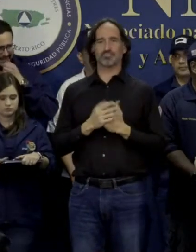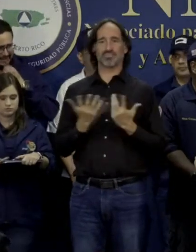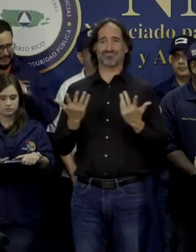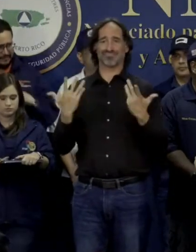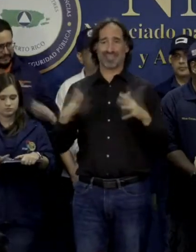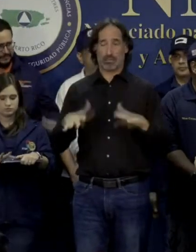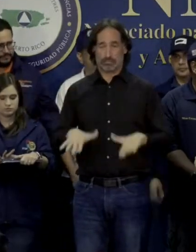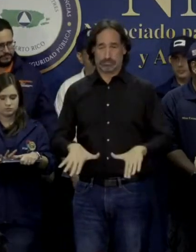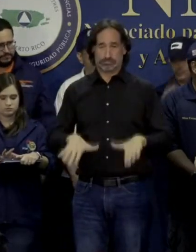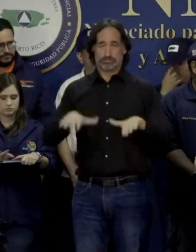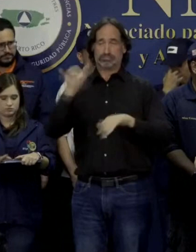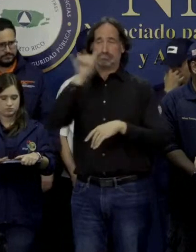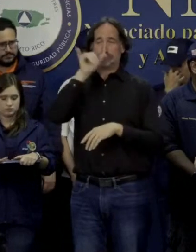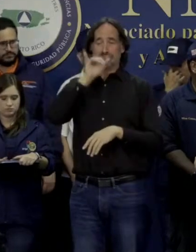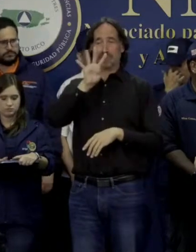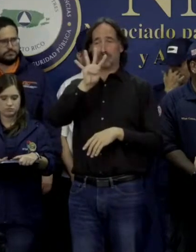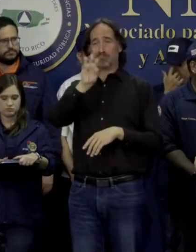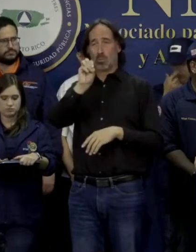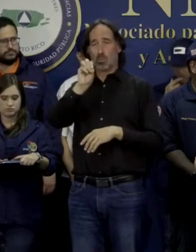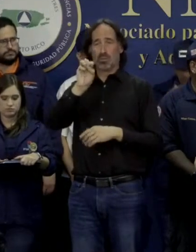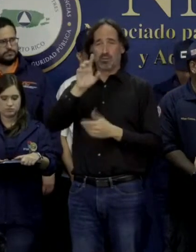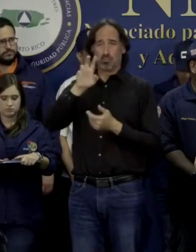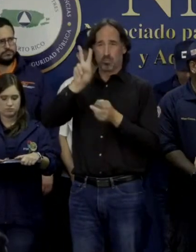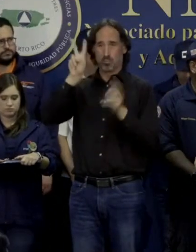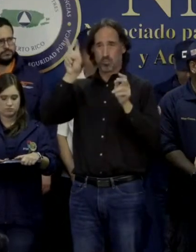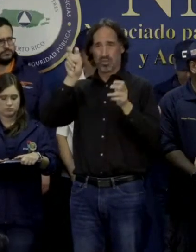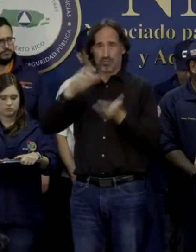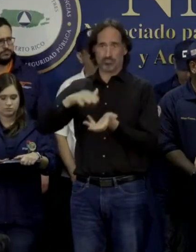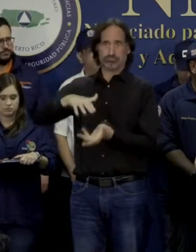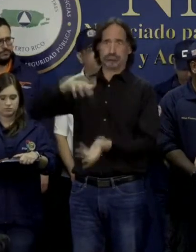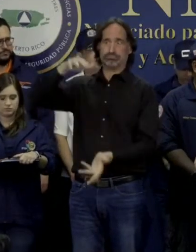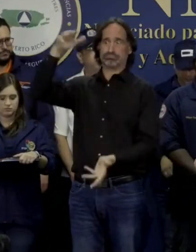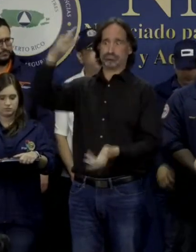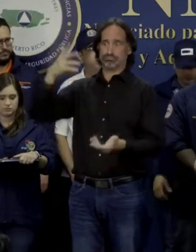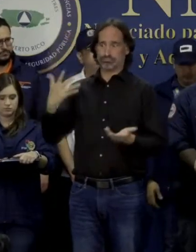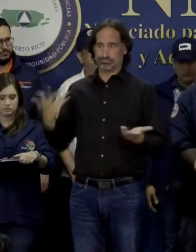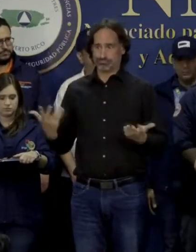básicamente la cuenca de La Plata. Entonces, Calle y esta región del interior este.